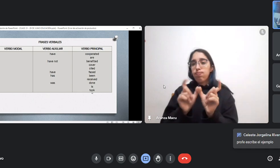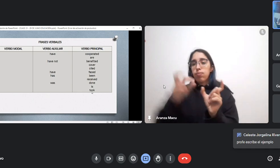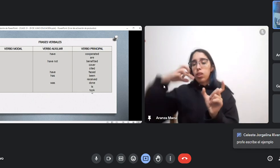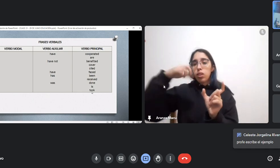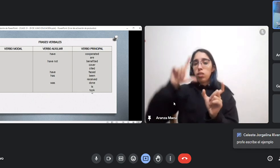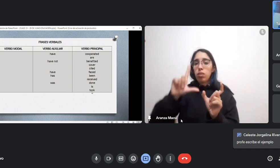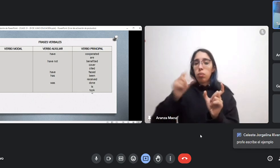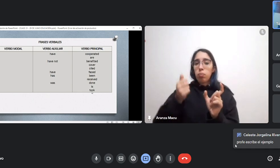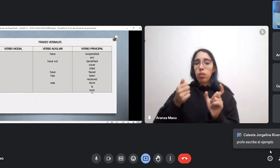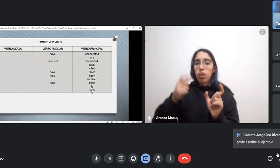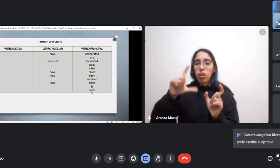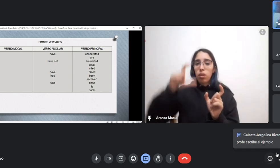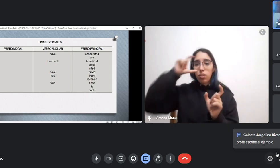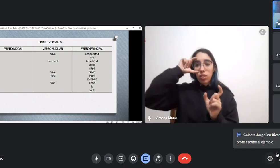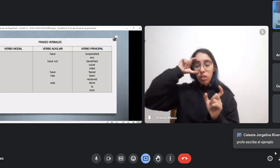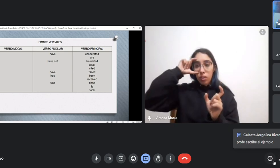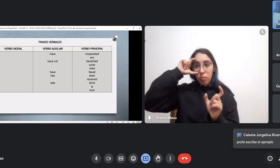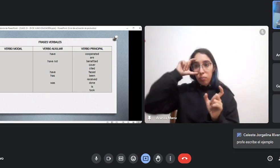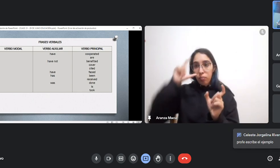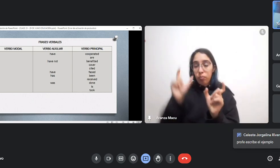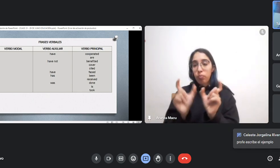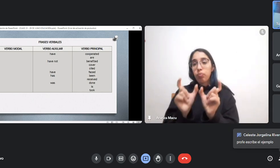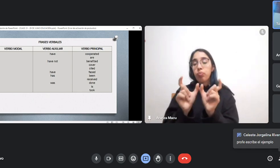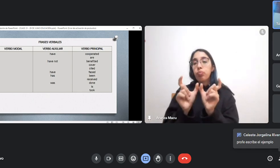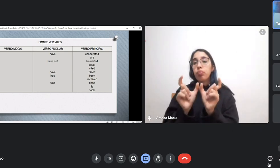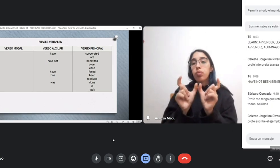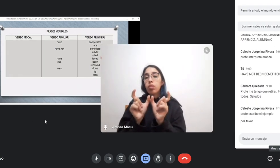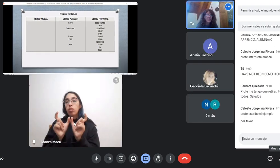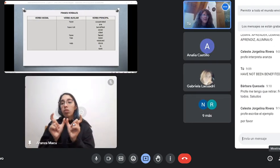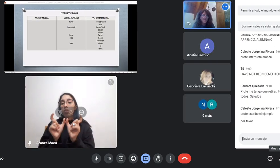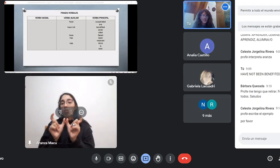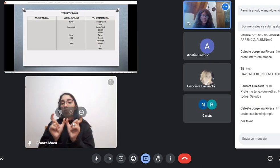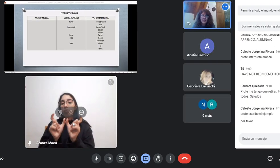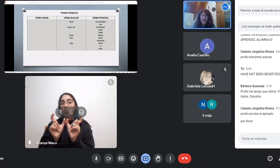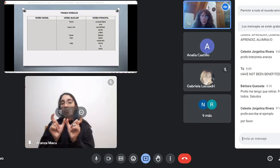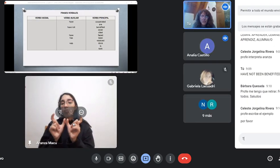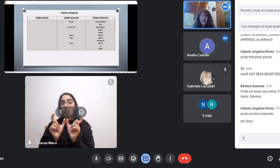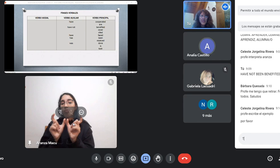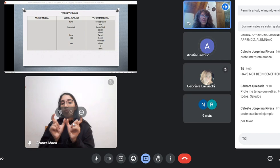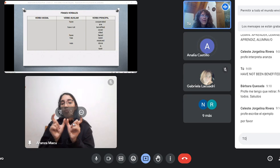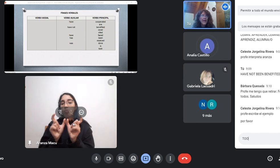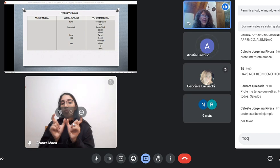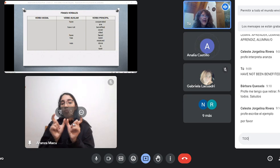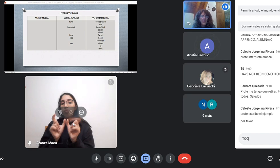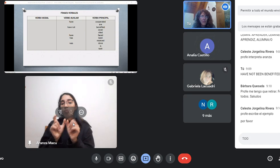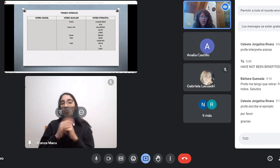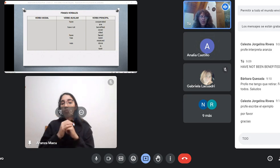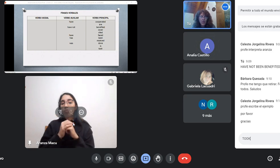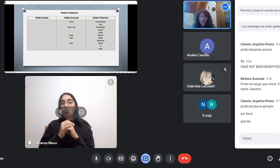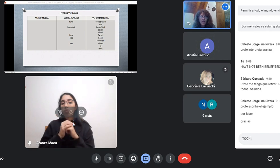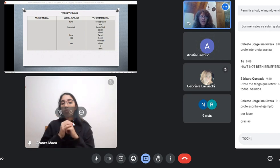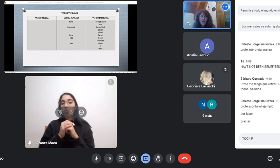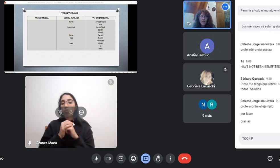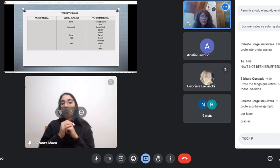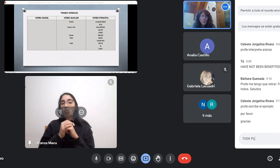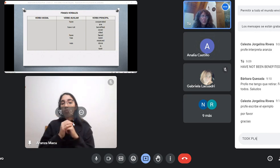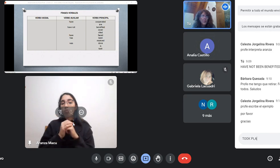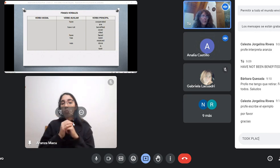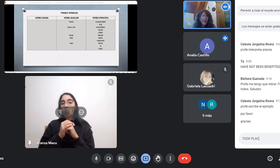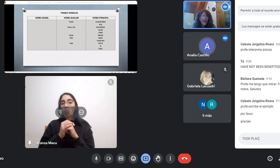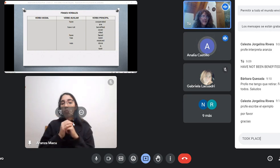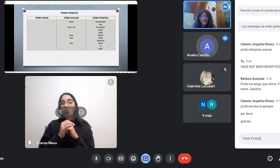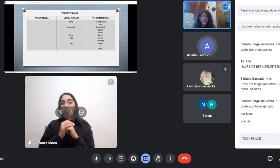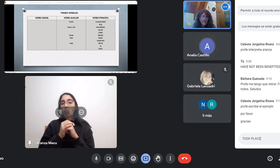pero acompañado de otras acá. Sí, ustedes tienen marcado took